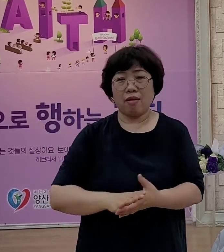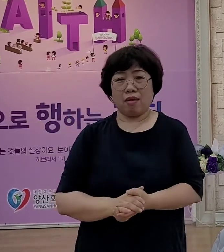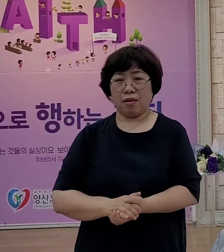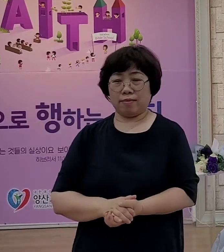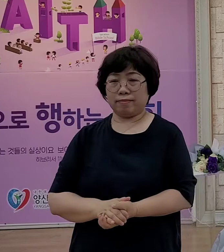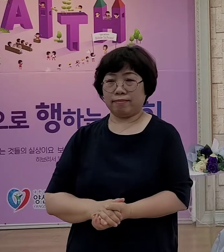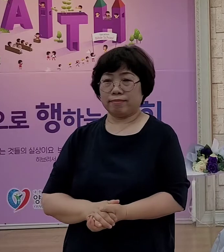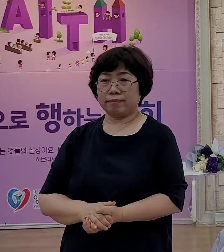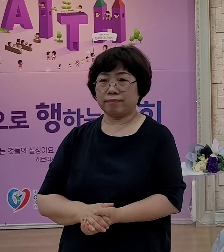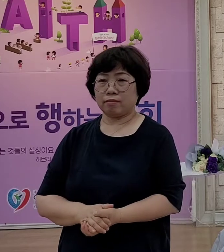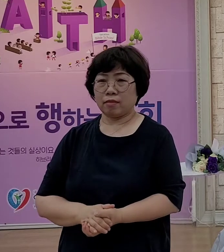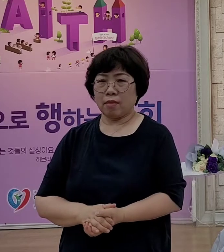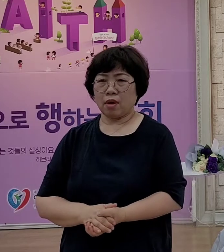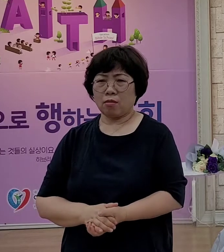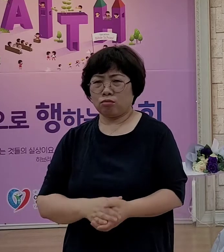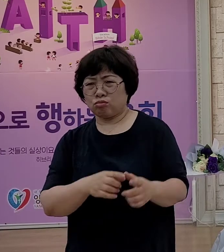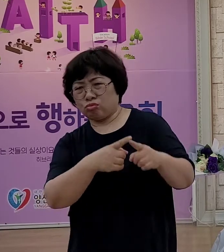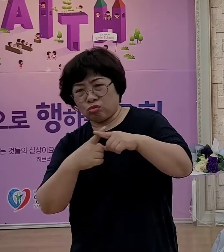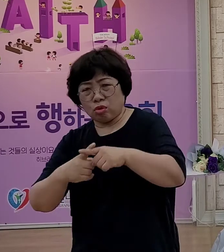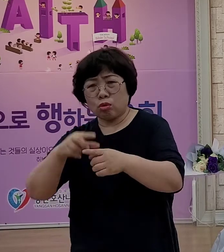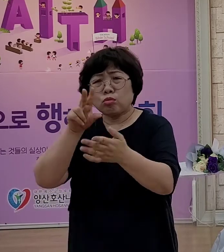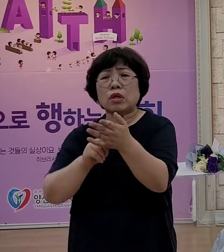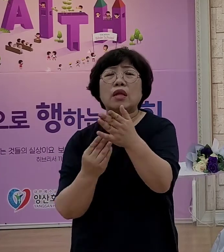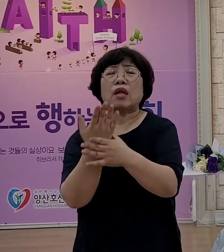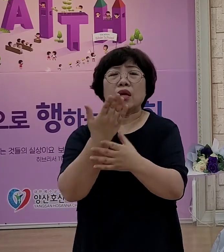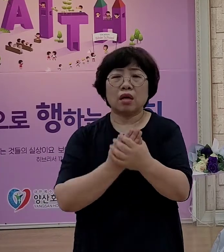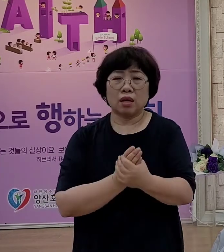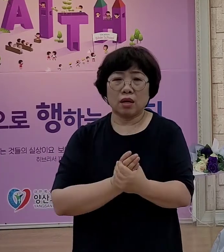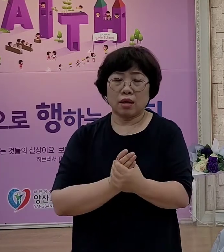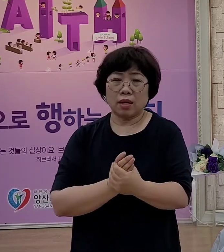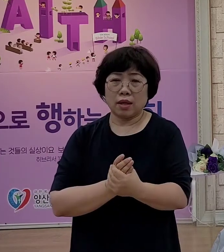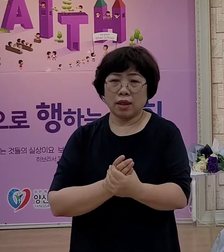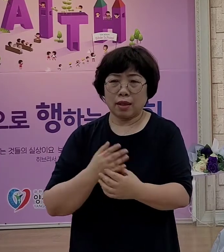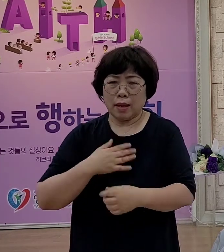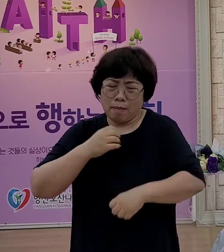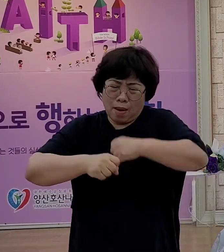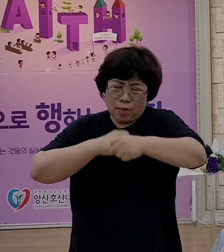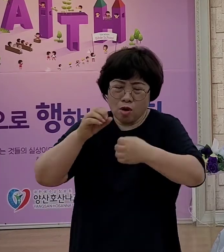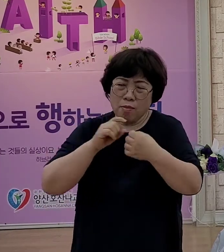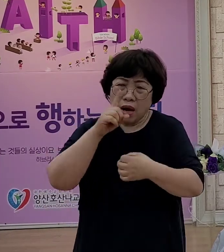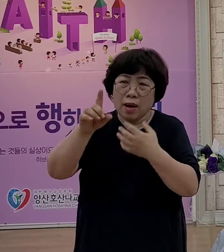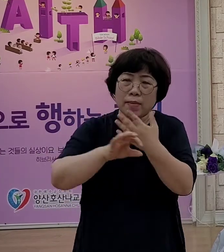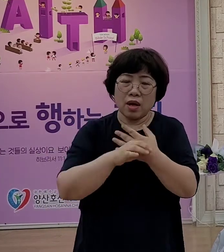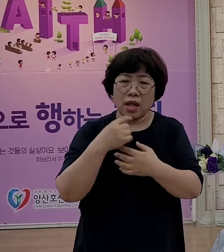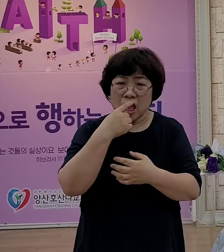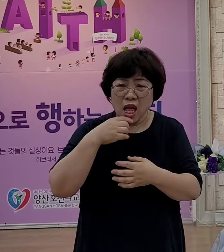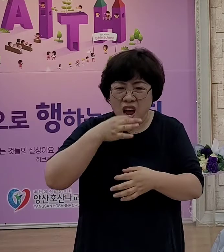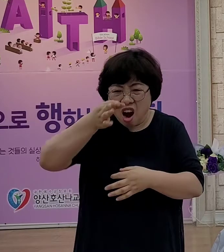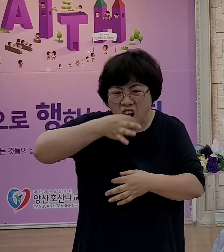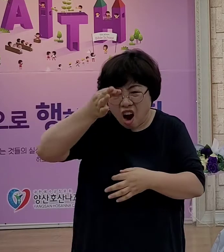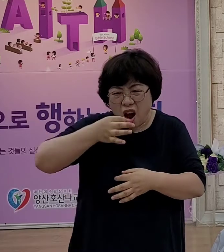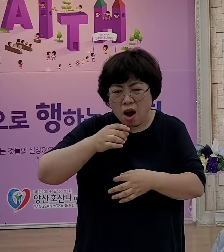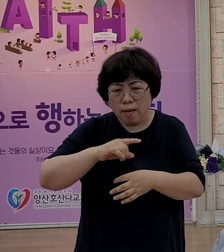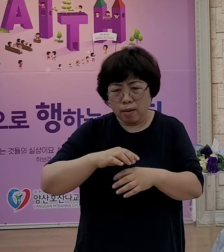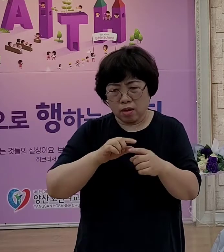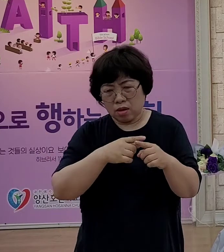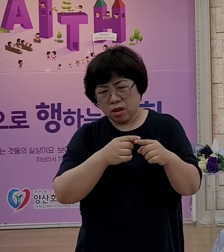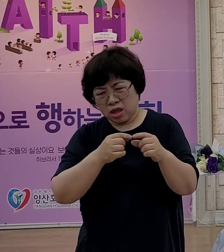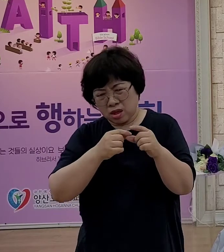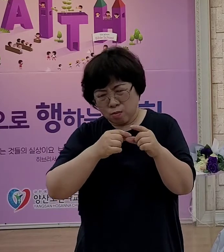함부로 말하면 백발백중. 우리 입에서 나오는 모든 그